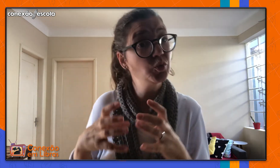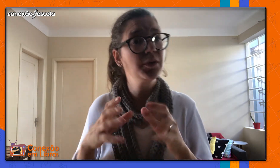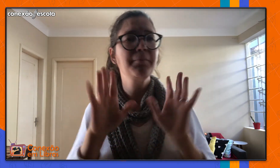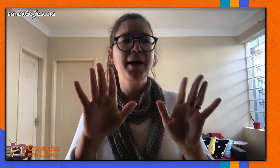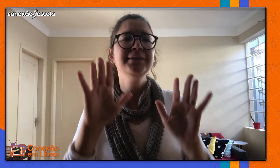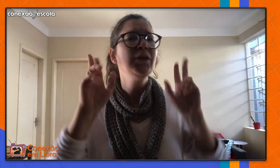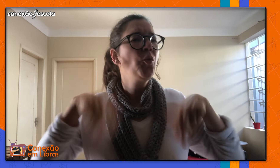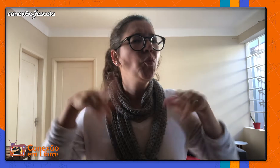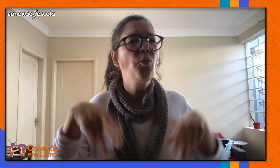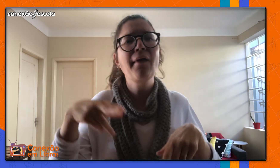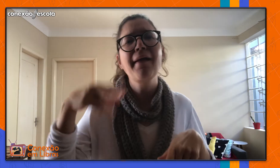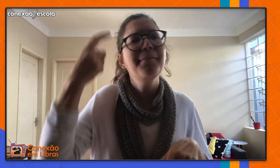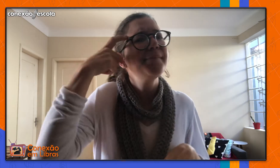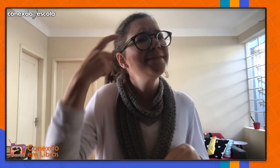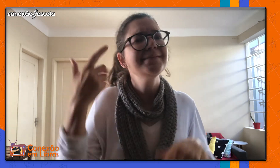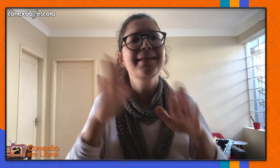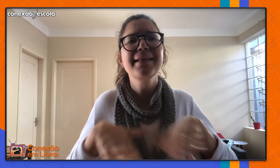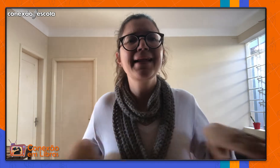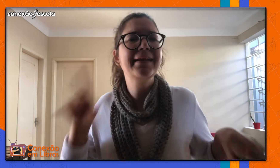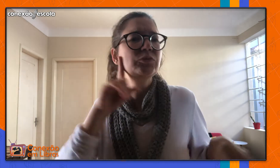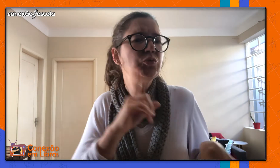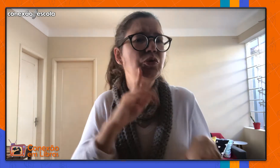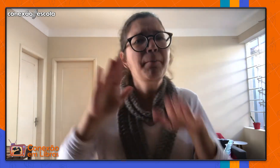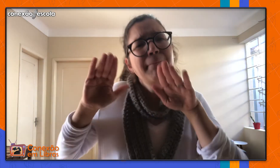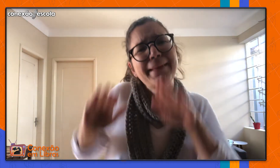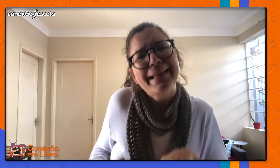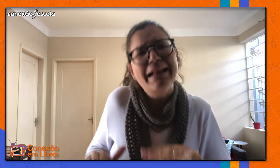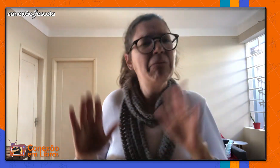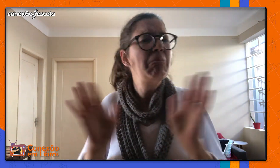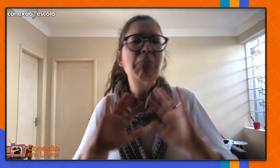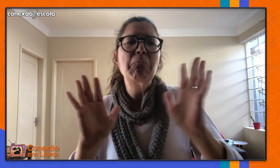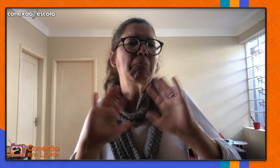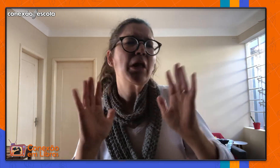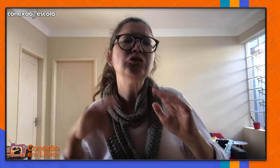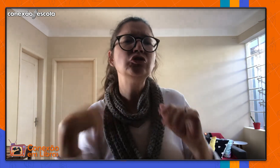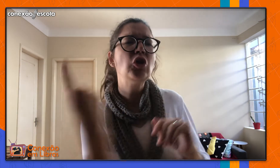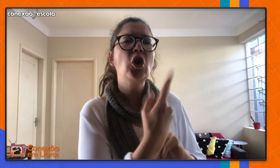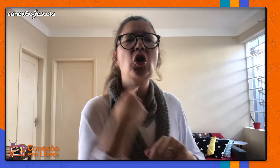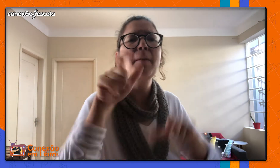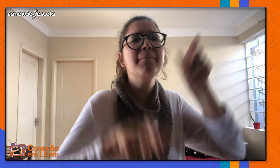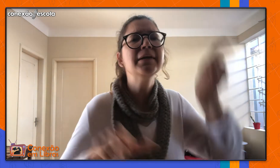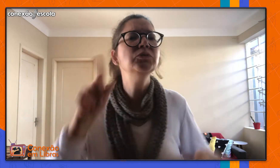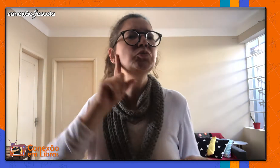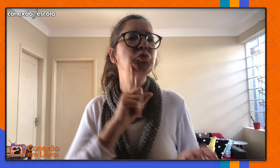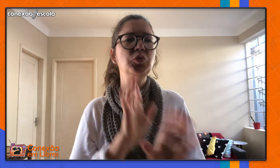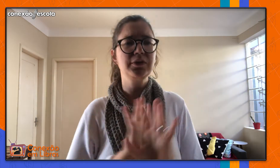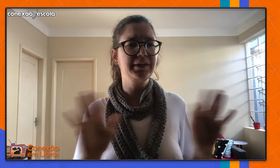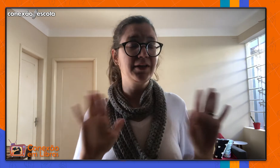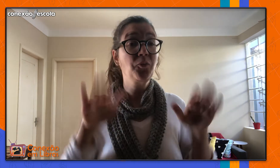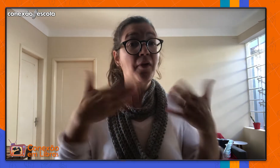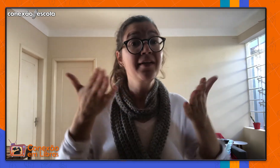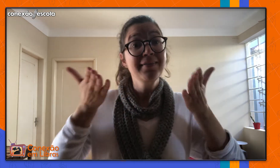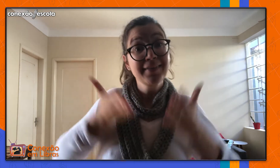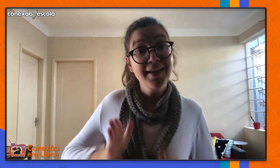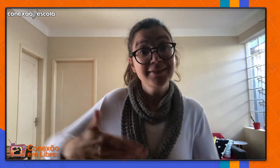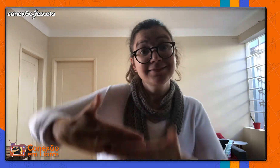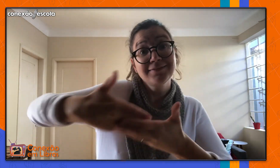direitos da comunidade surda, mas eu nunca pensei realmente nas crianças surdas, né? Eu sempre pensei em pessoas adultas